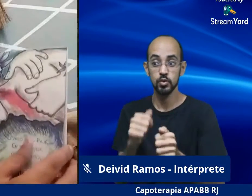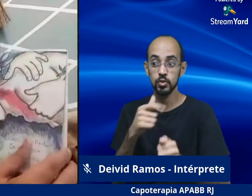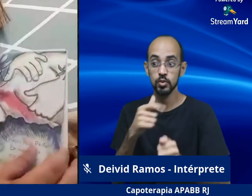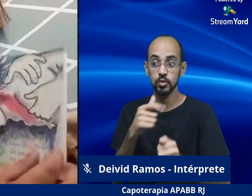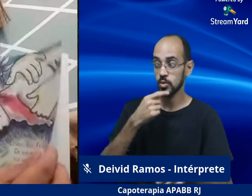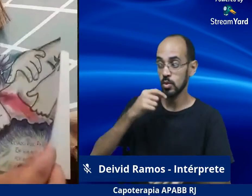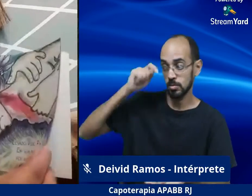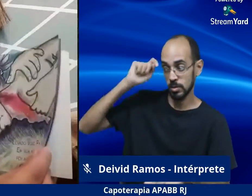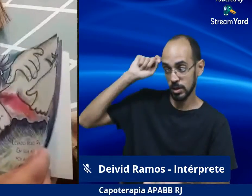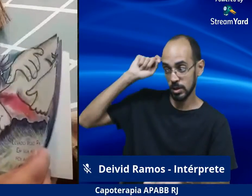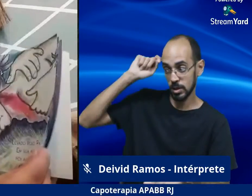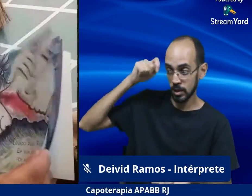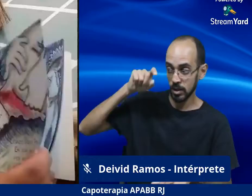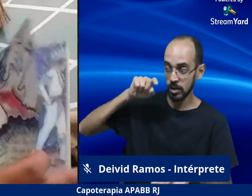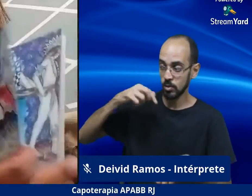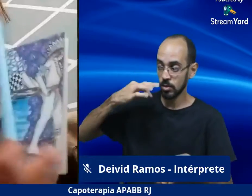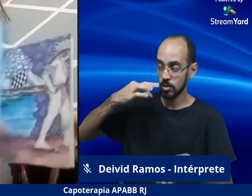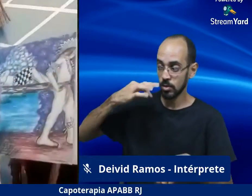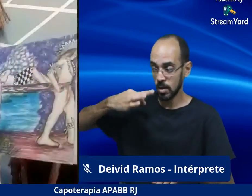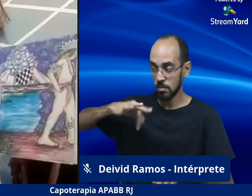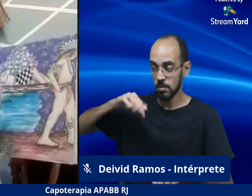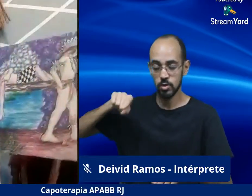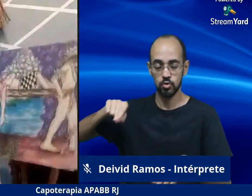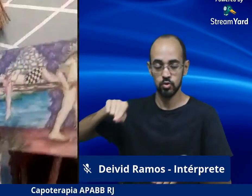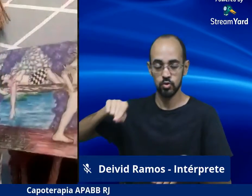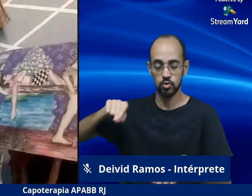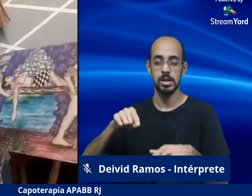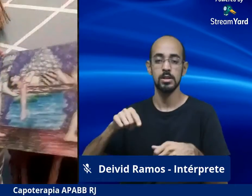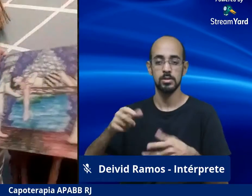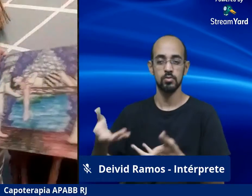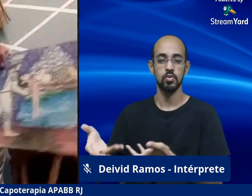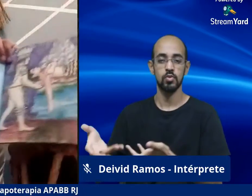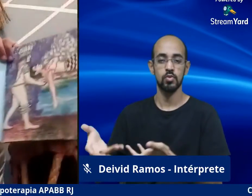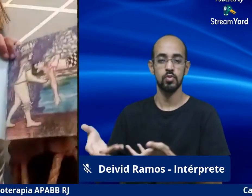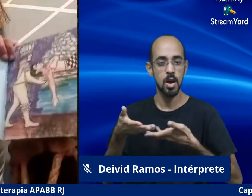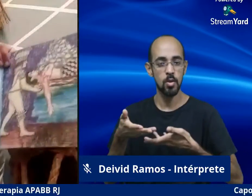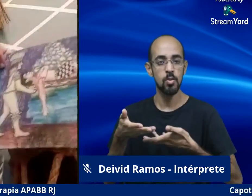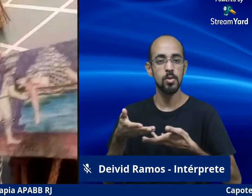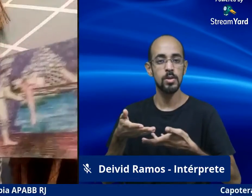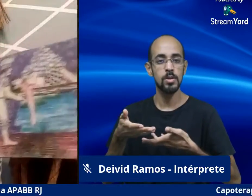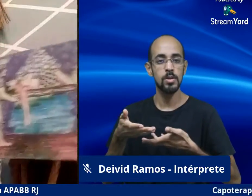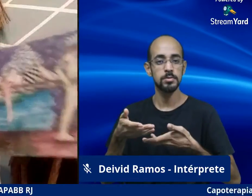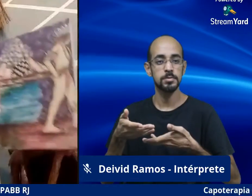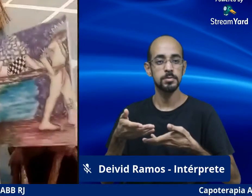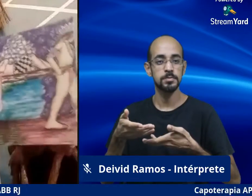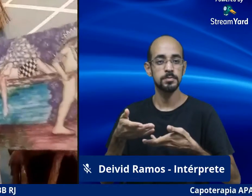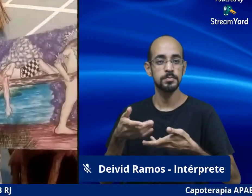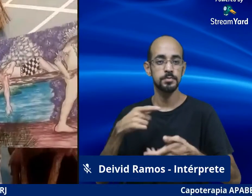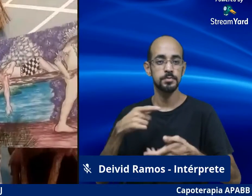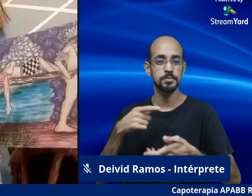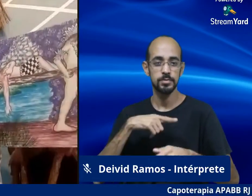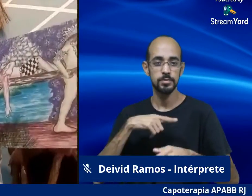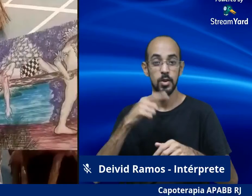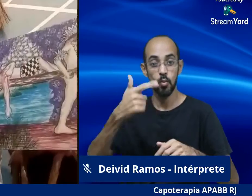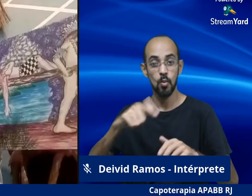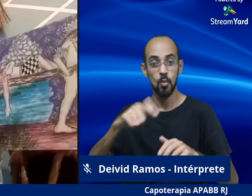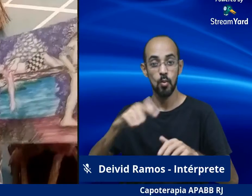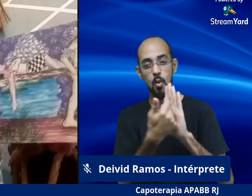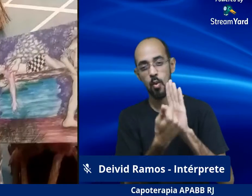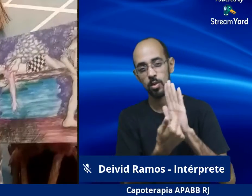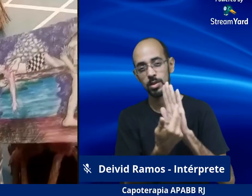E o levou, né, foi acolhido nessa aldeia. Aqui nessa imagem a gente tem os